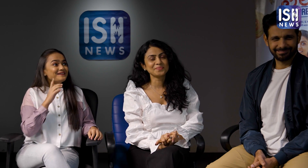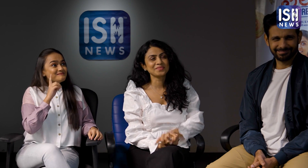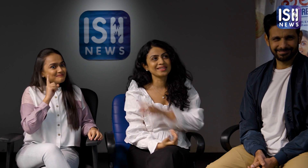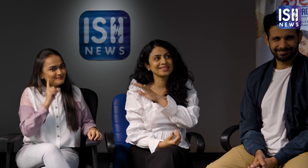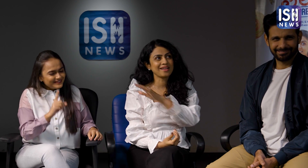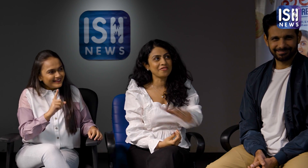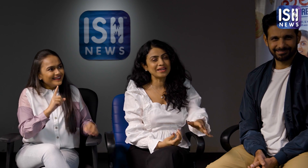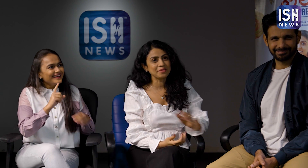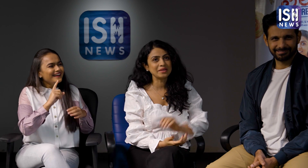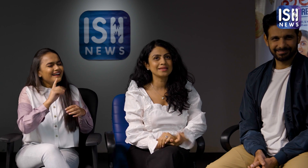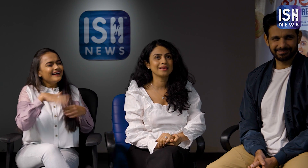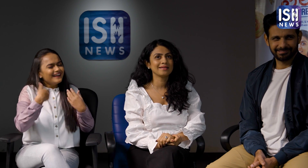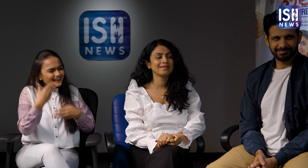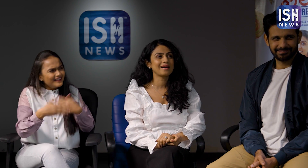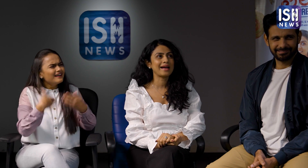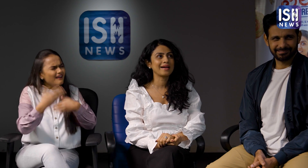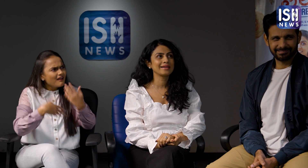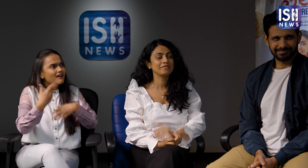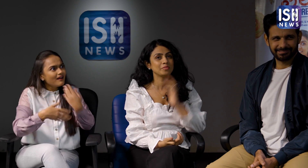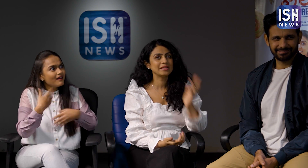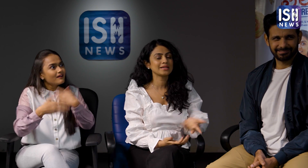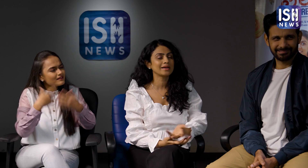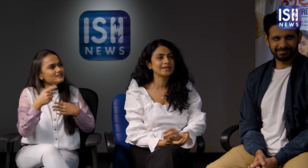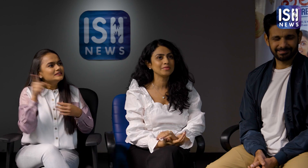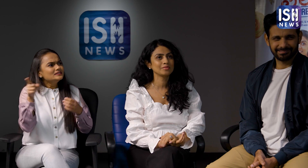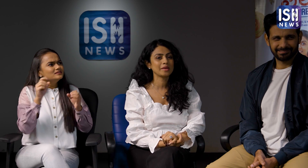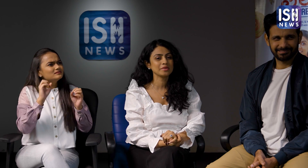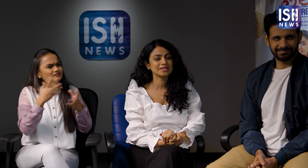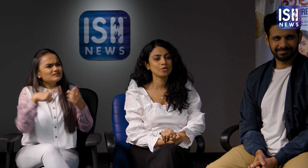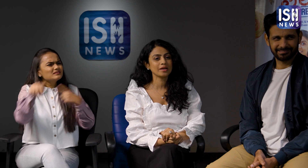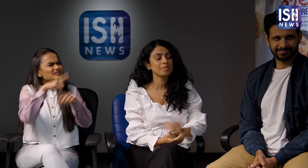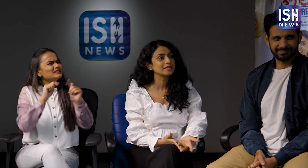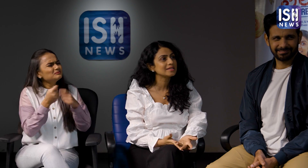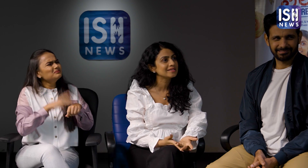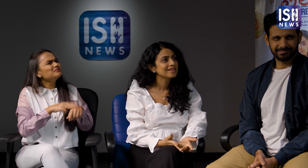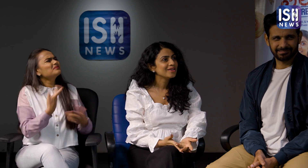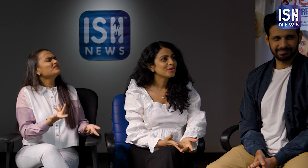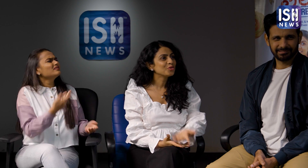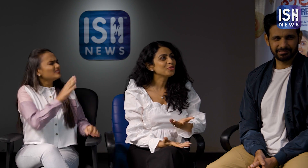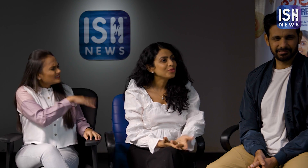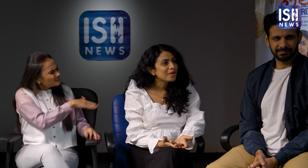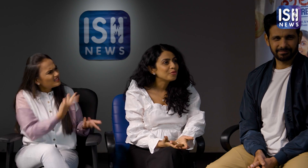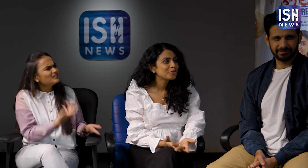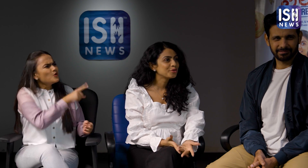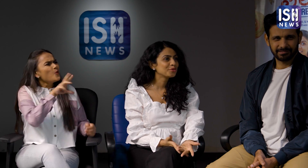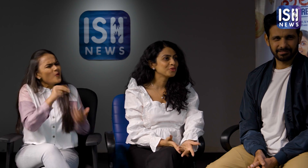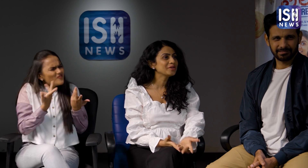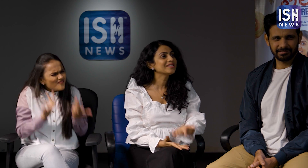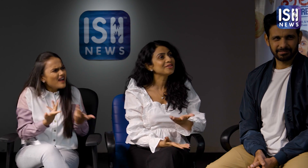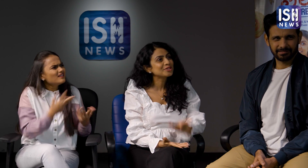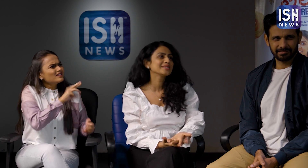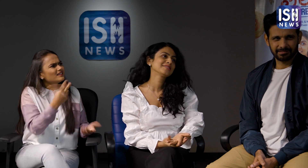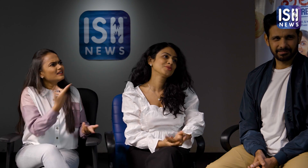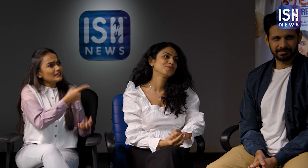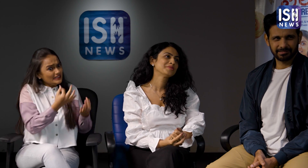बट काफ़ी टाइम बीत गया एंड एवरीबडी, सारे टीम मेंबर्स ने बोला कि मानसी तुम क्यों ना बोल रही हो,